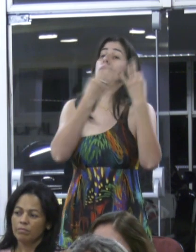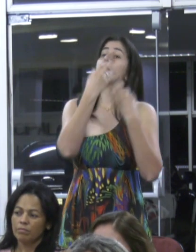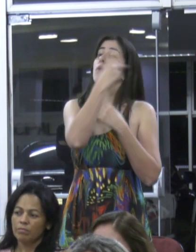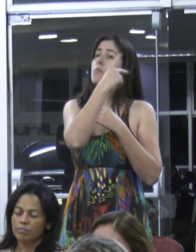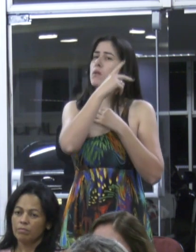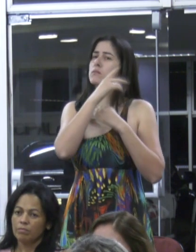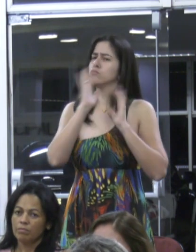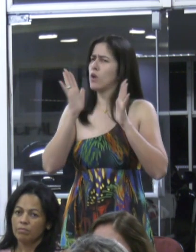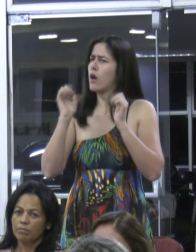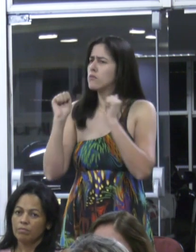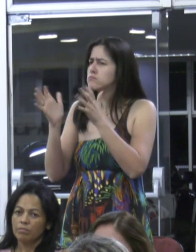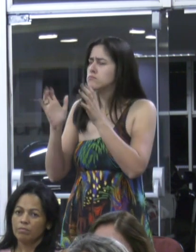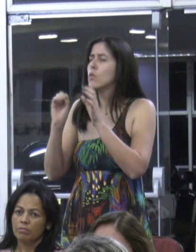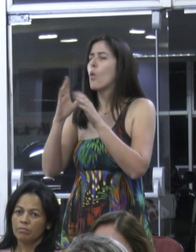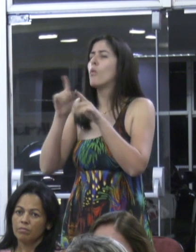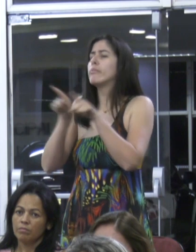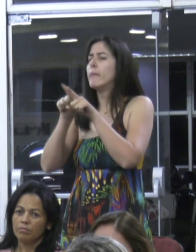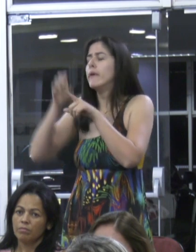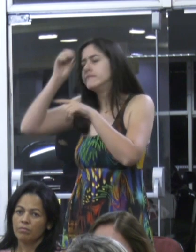com surdo-cegueira.